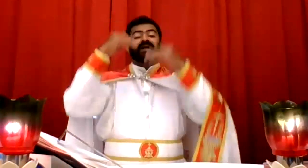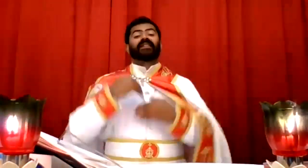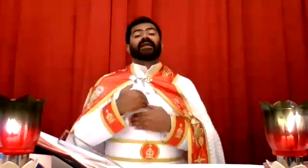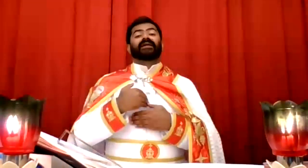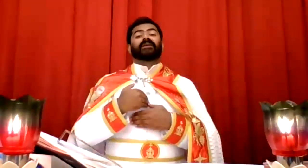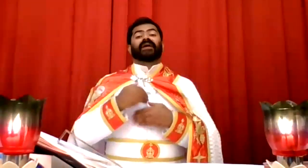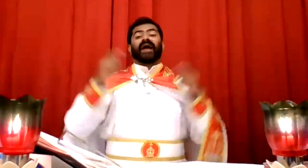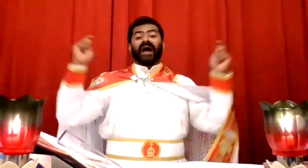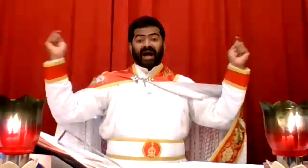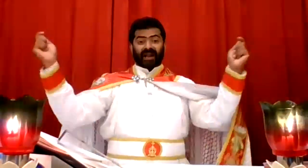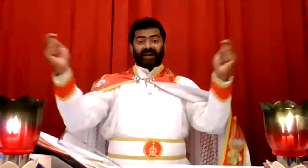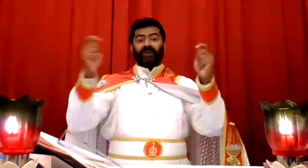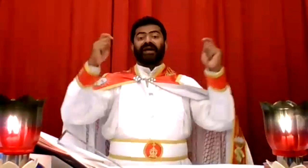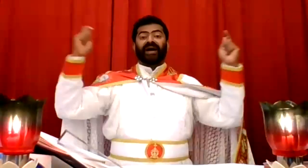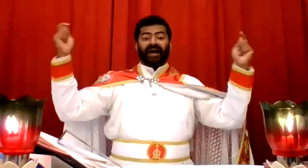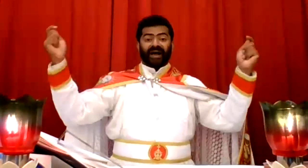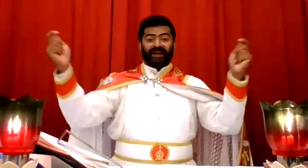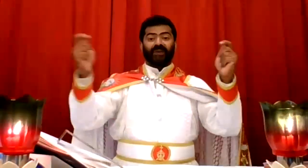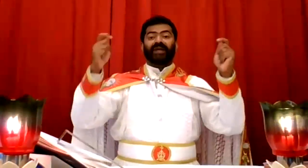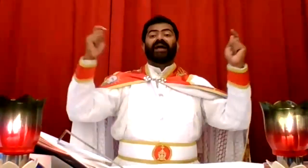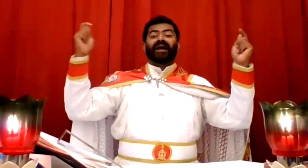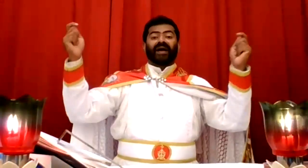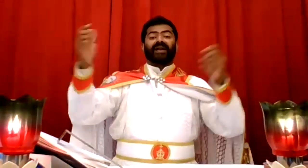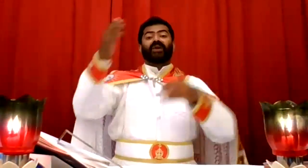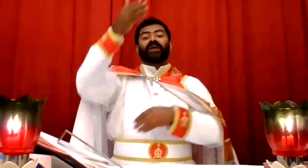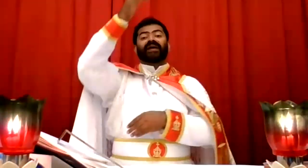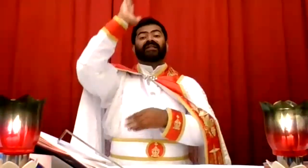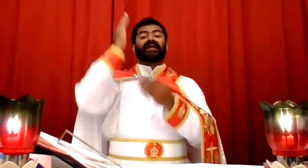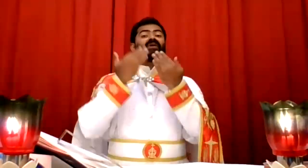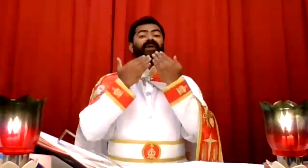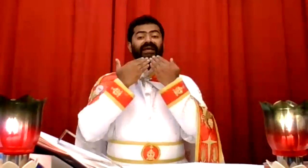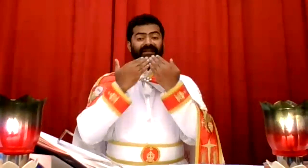അനുഗ്രഹം നൽകണമേ. ഹല്ലേലൂയ, ഹല്ലേലൂയ,